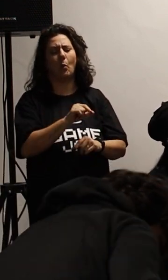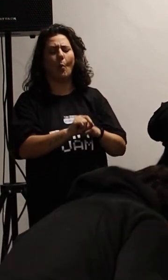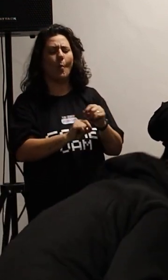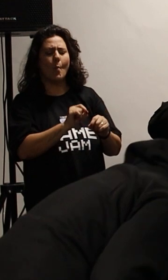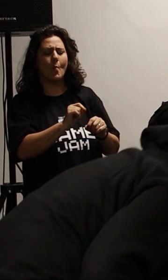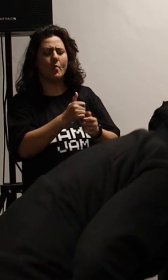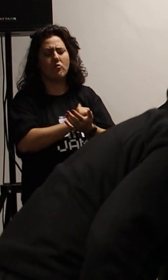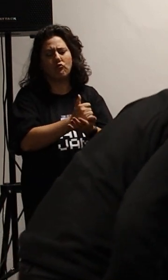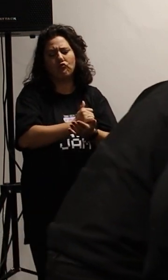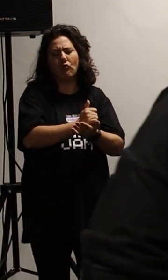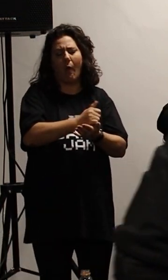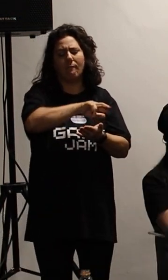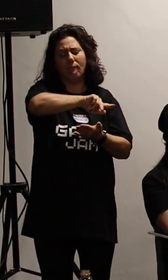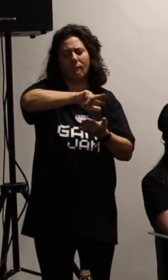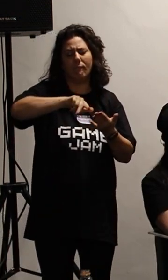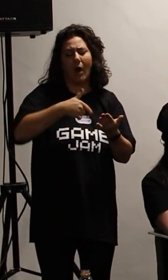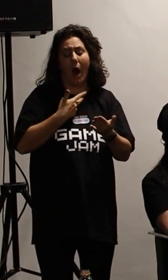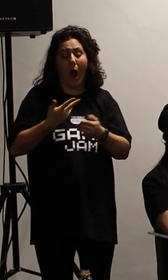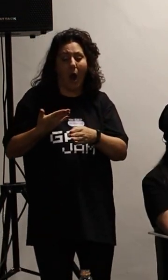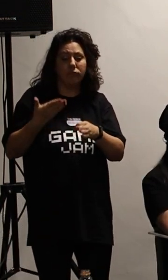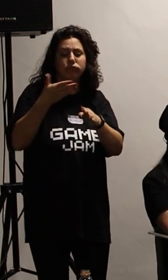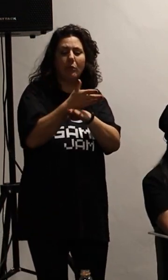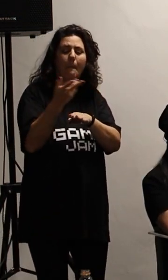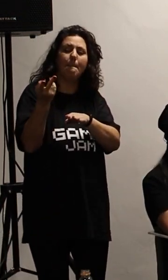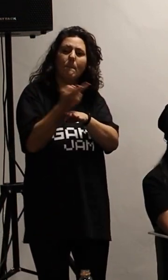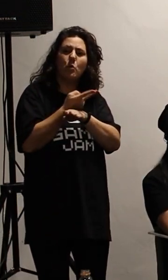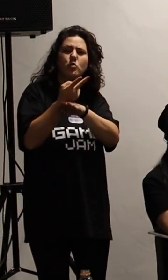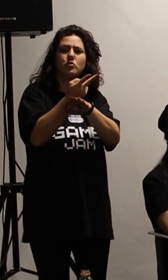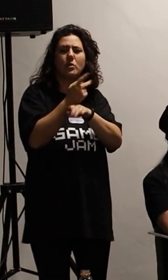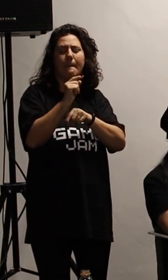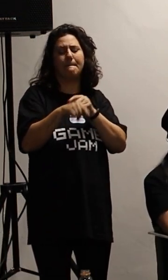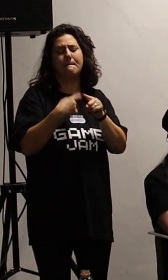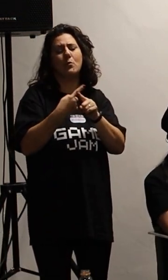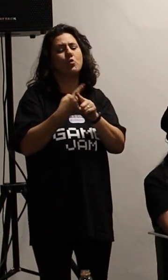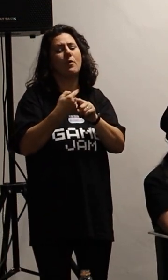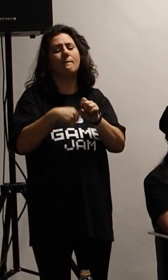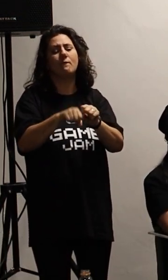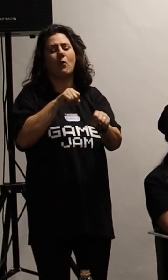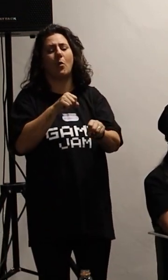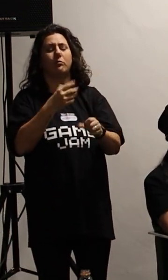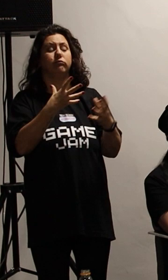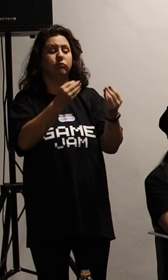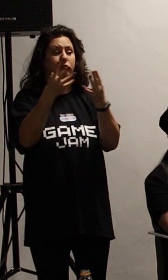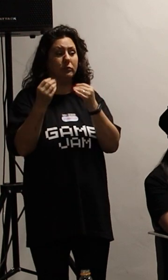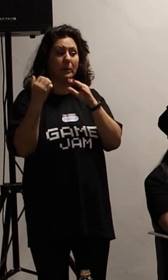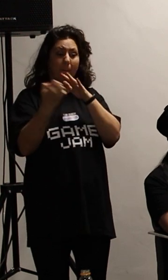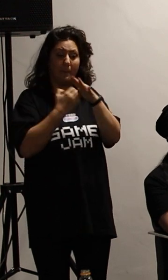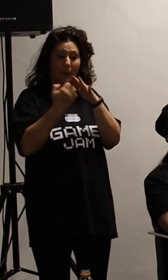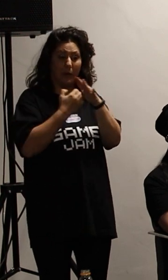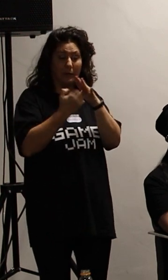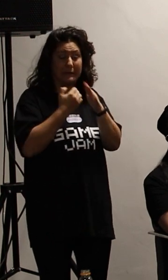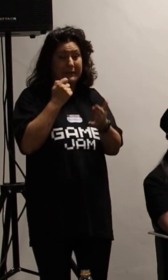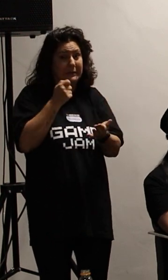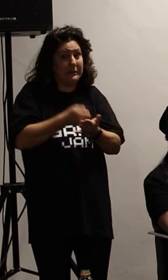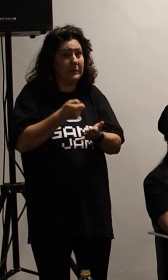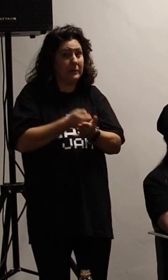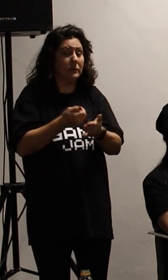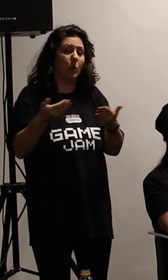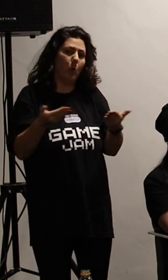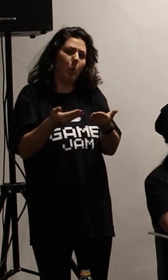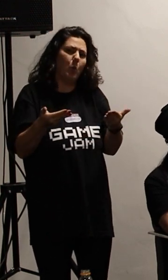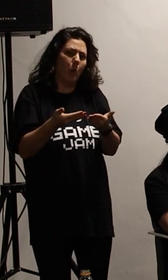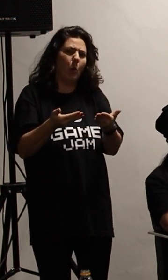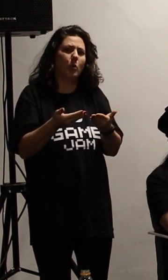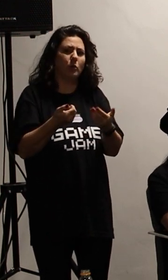questão. Eu resolvi buscar uma formação por conta de que muitas empresas exigem. Então, atualmente, eu estou cursando. Estou com umas provas